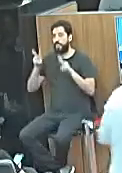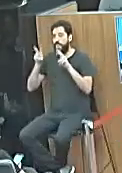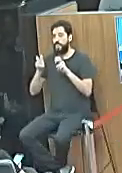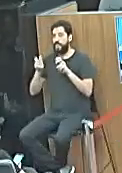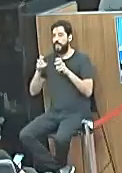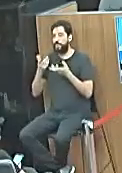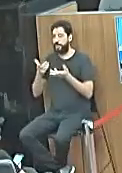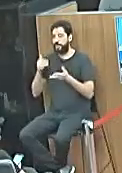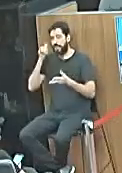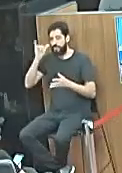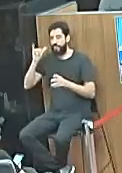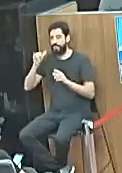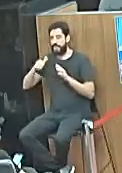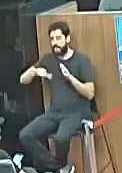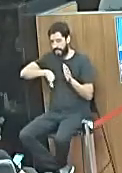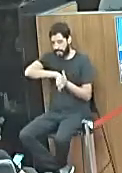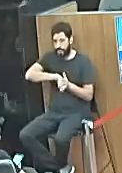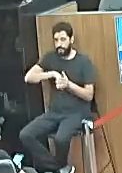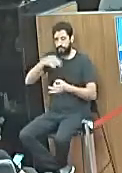criminal